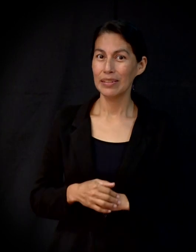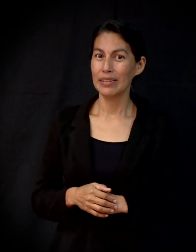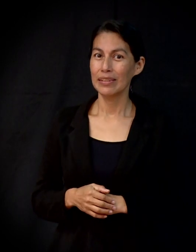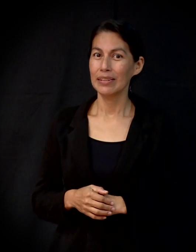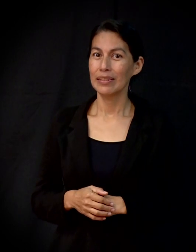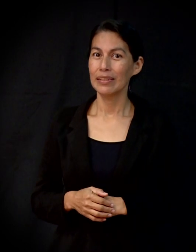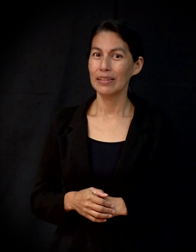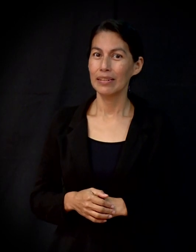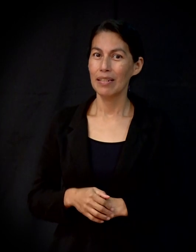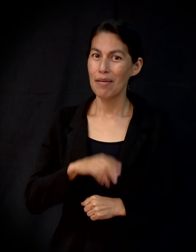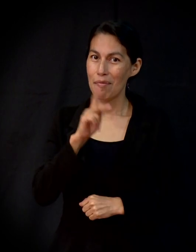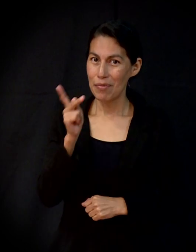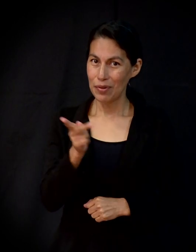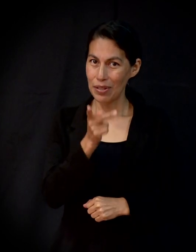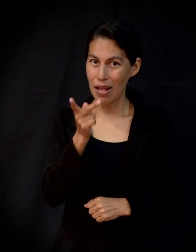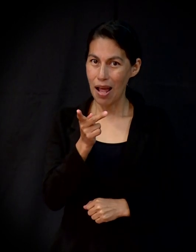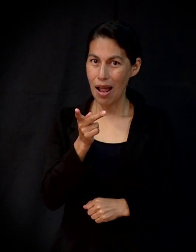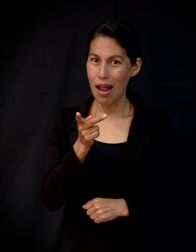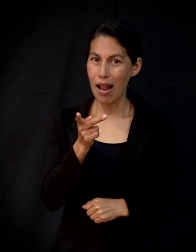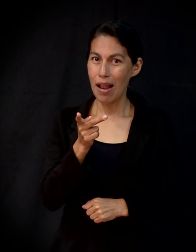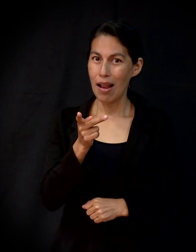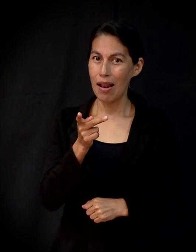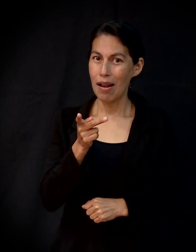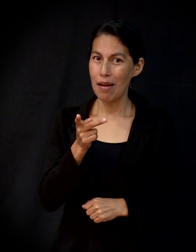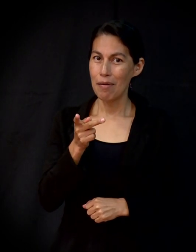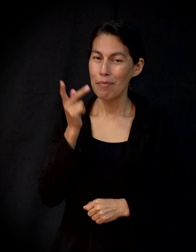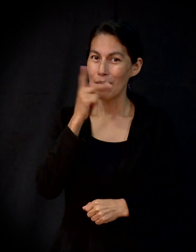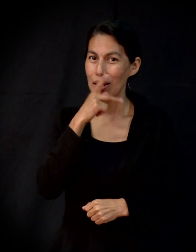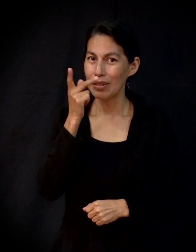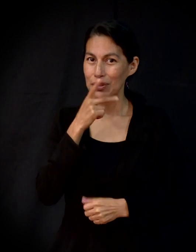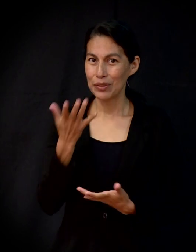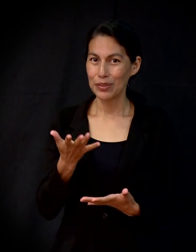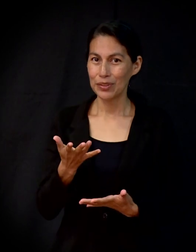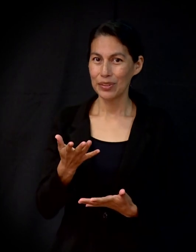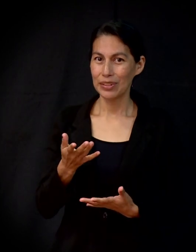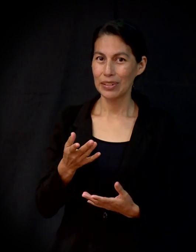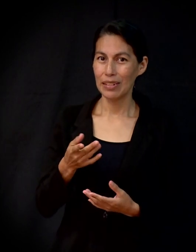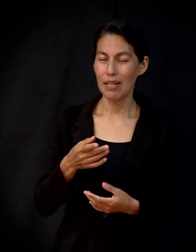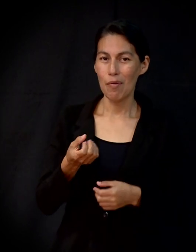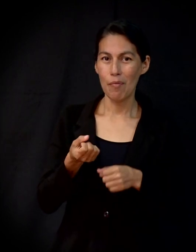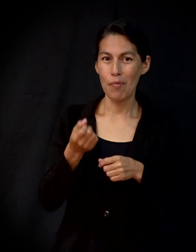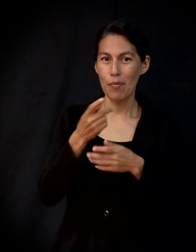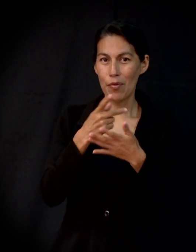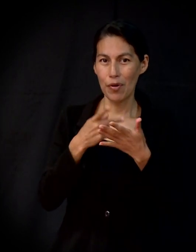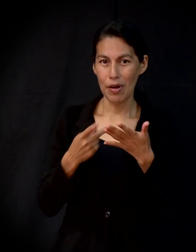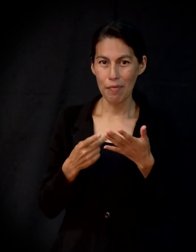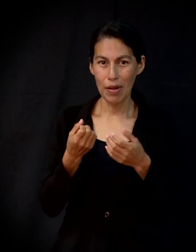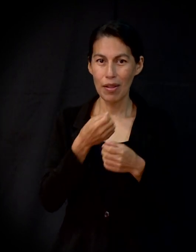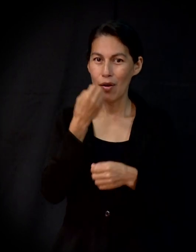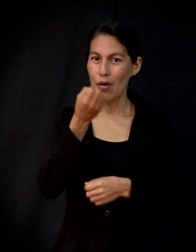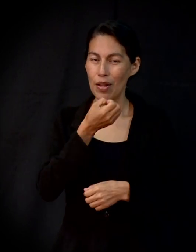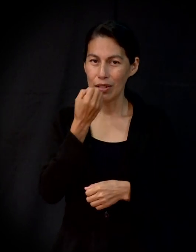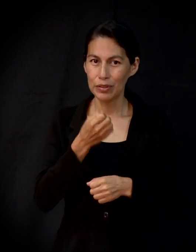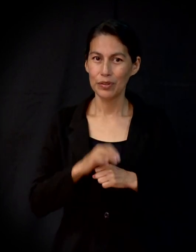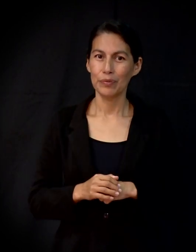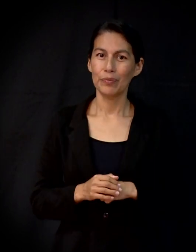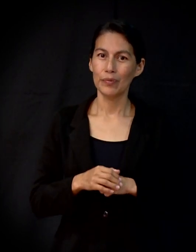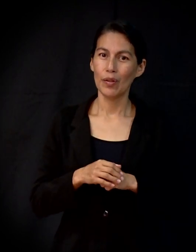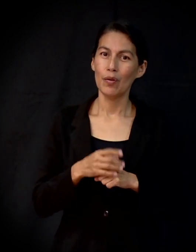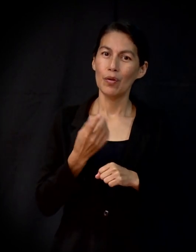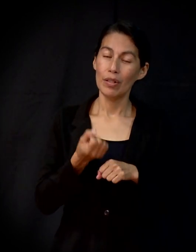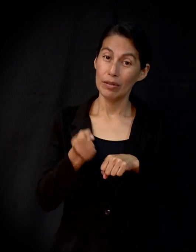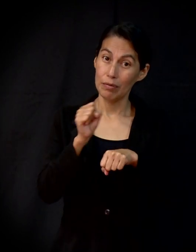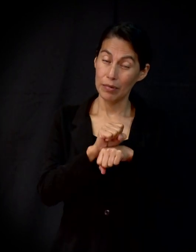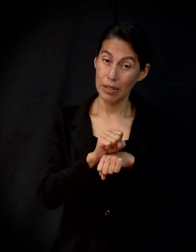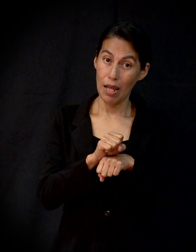estaremos entrevistando al orador de la Semana de Oración, Caminando con Jesús, el